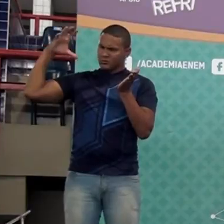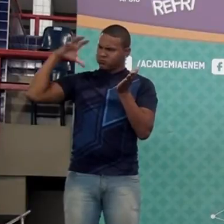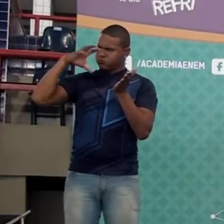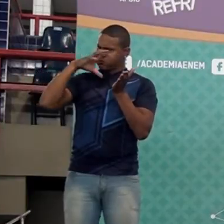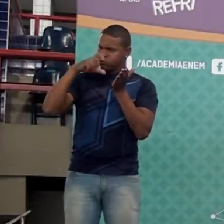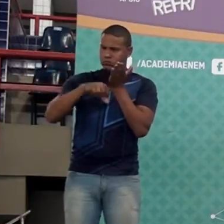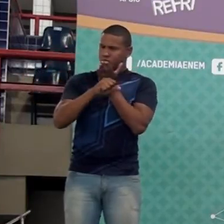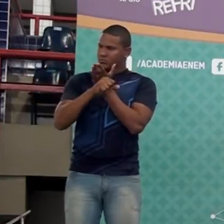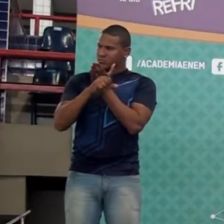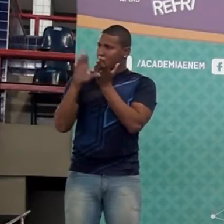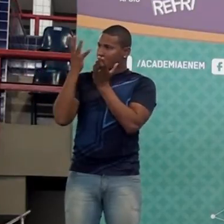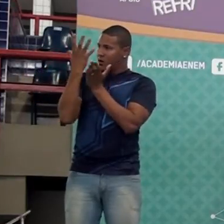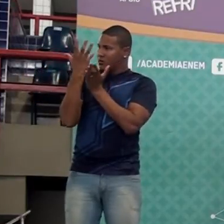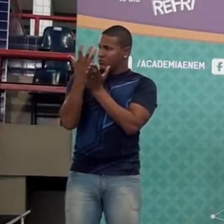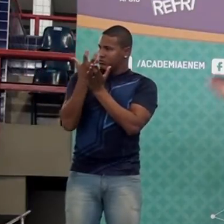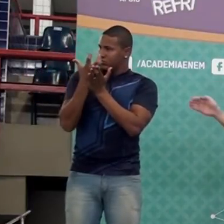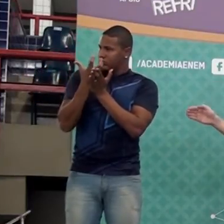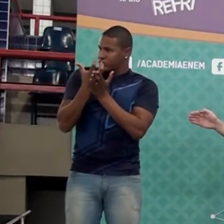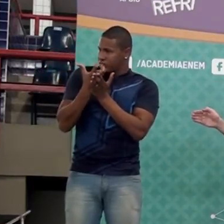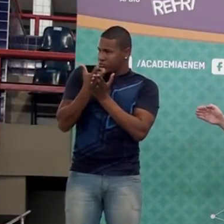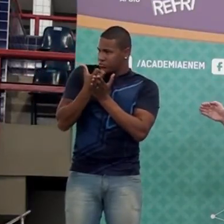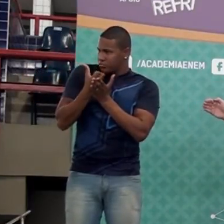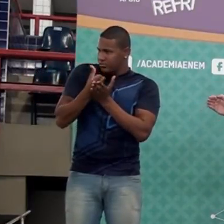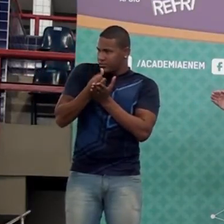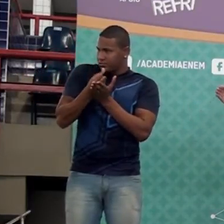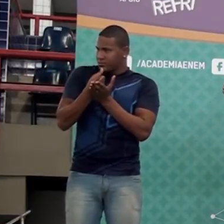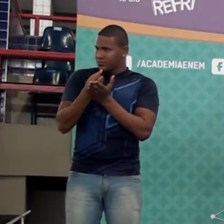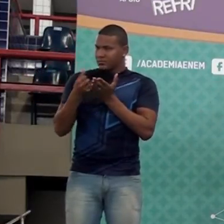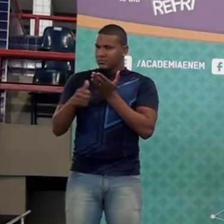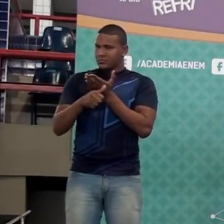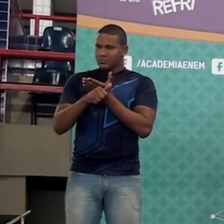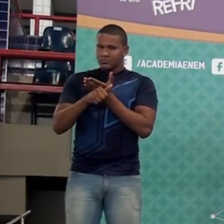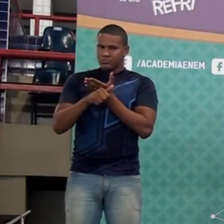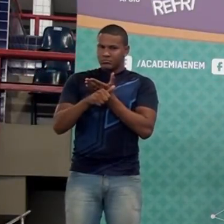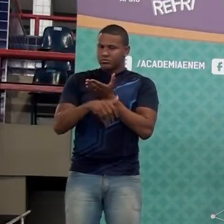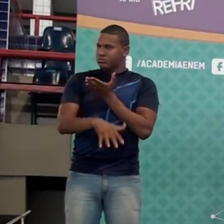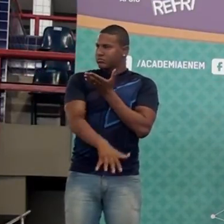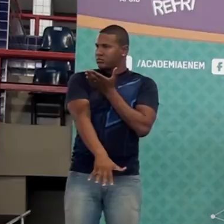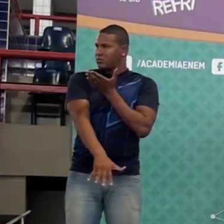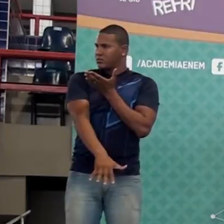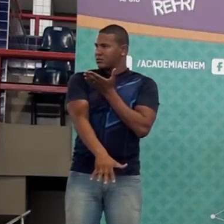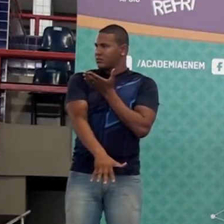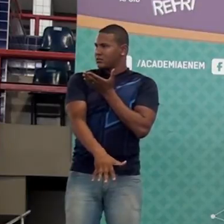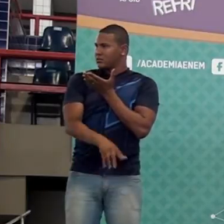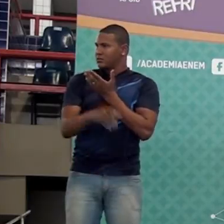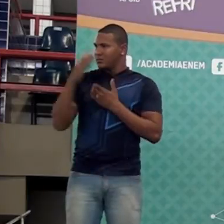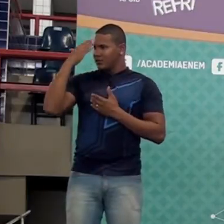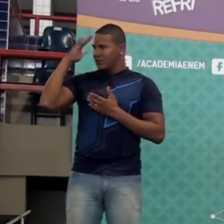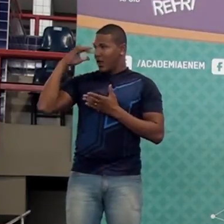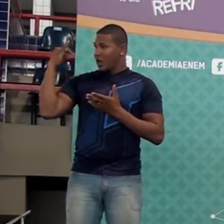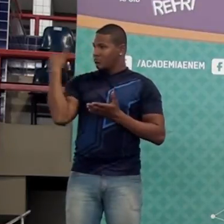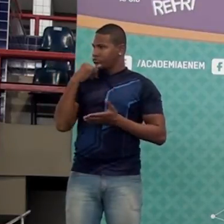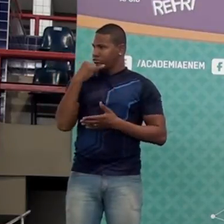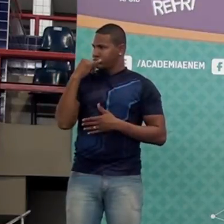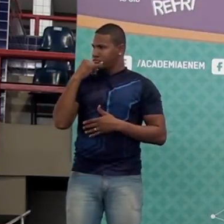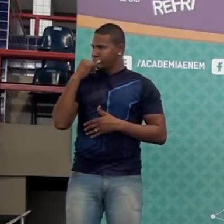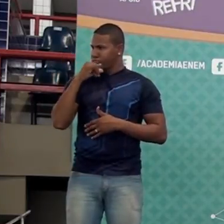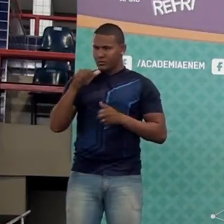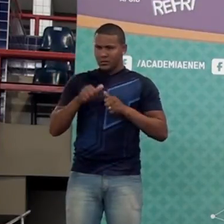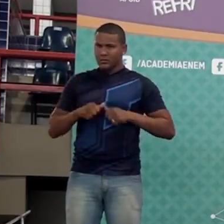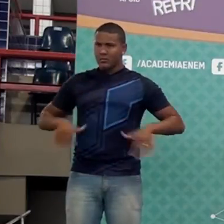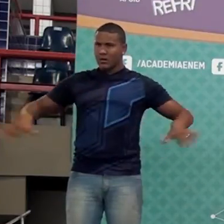aí dessas placas metálicas, eles entram direto na rede de distribuição de energia elétrica da cidade